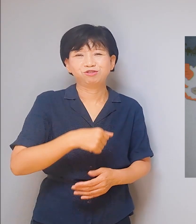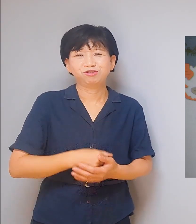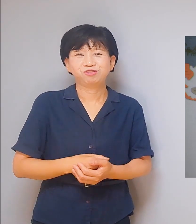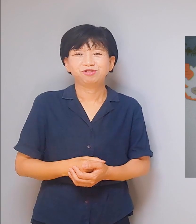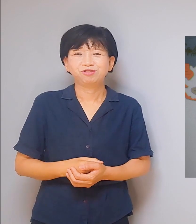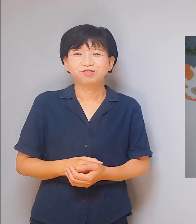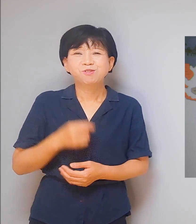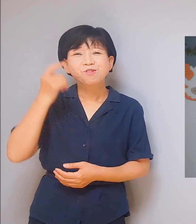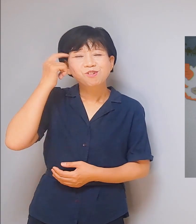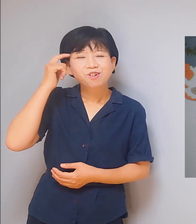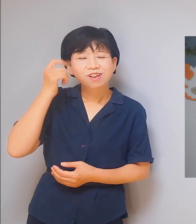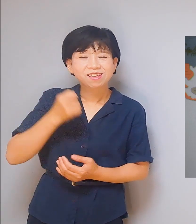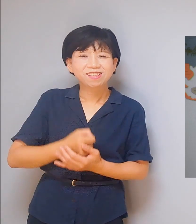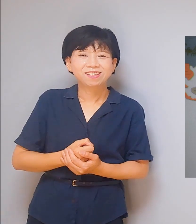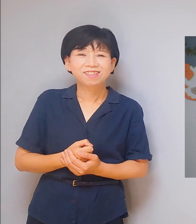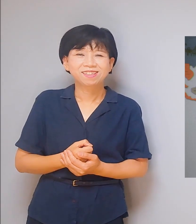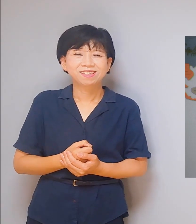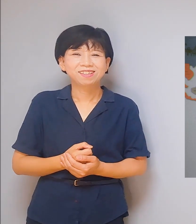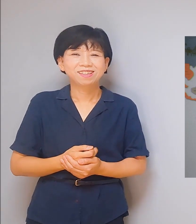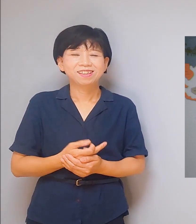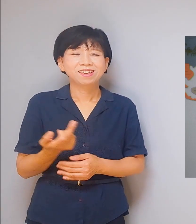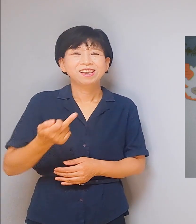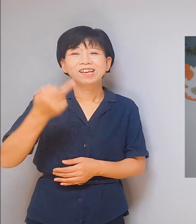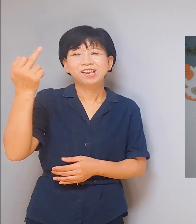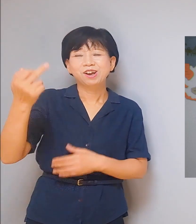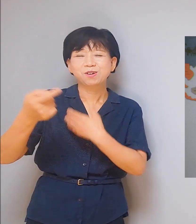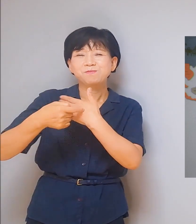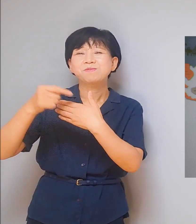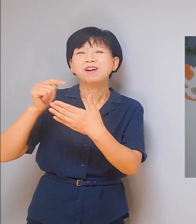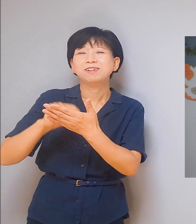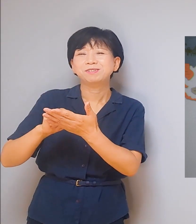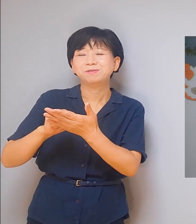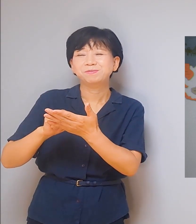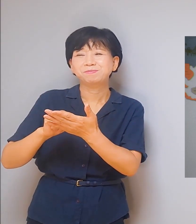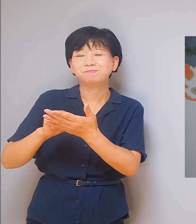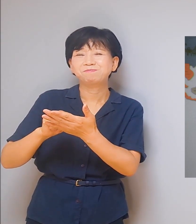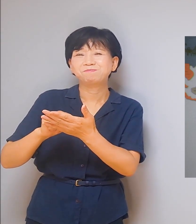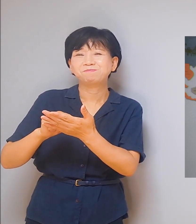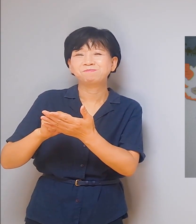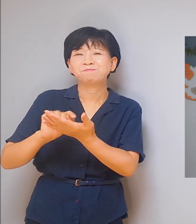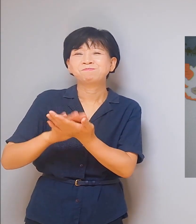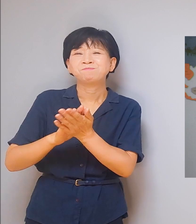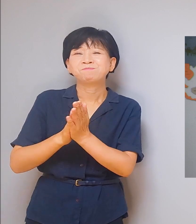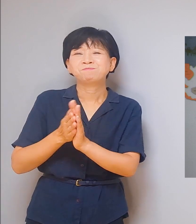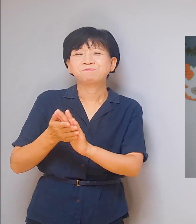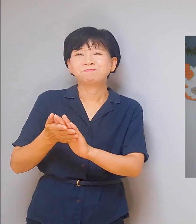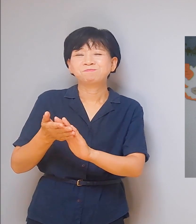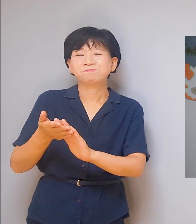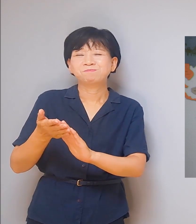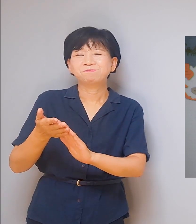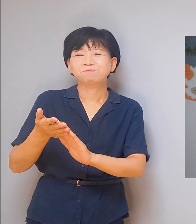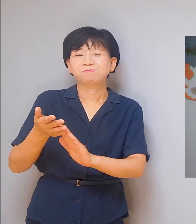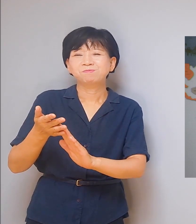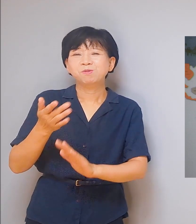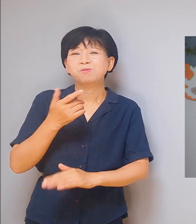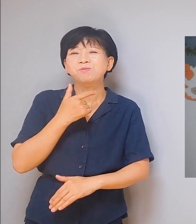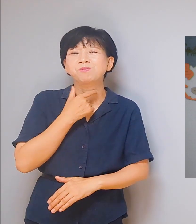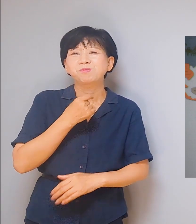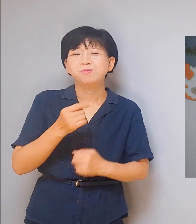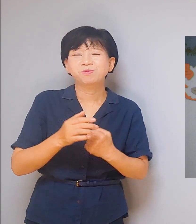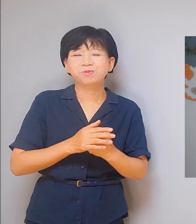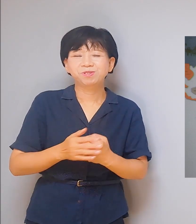어떻게든 이 형의 마음을 살려고 참 무진장 애를 쓰는 거죠. 그러니까 이 너무 큰 문제라는 것을 보여주고